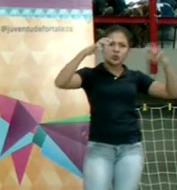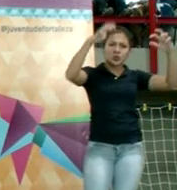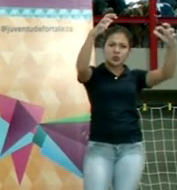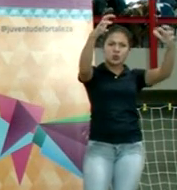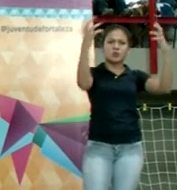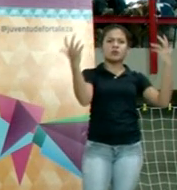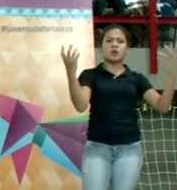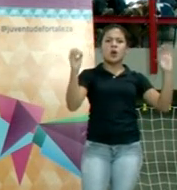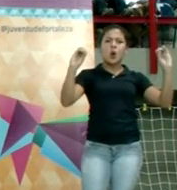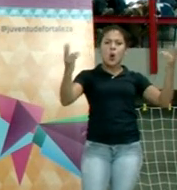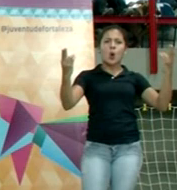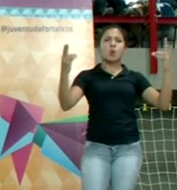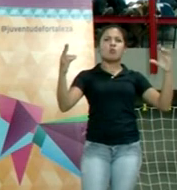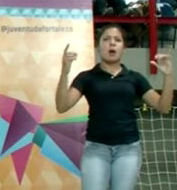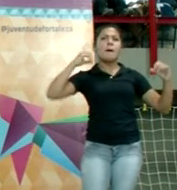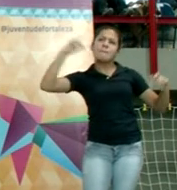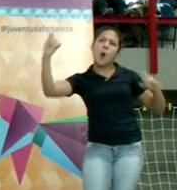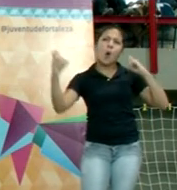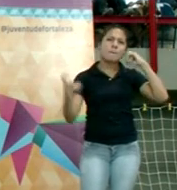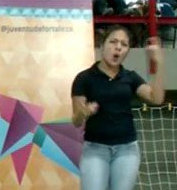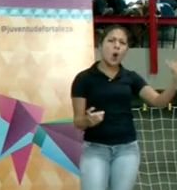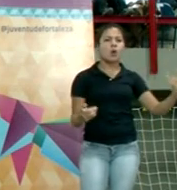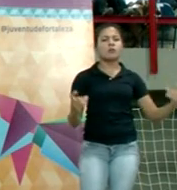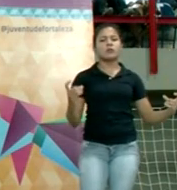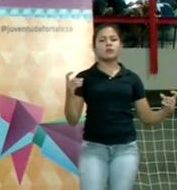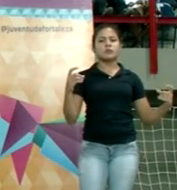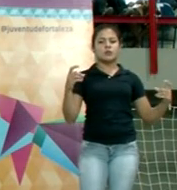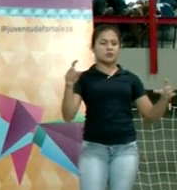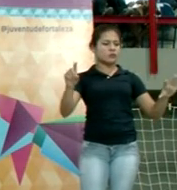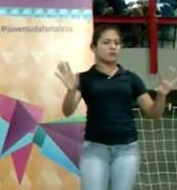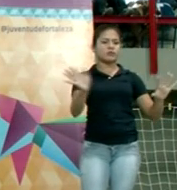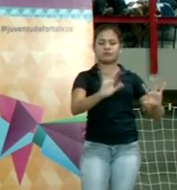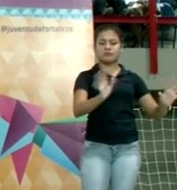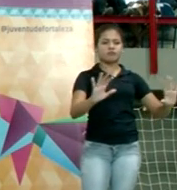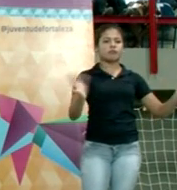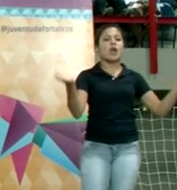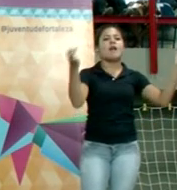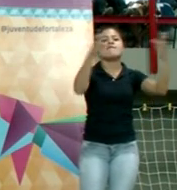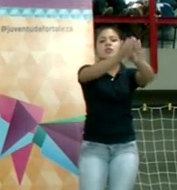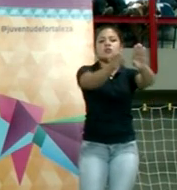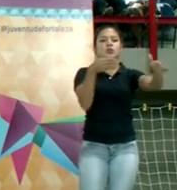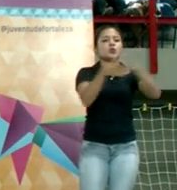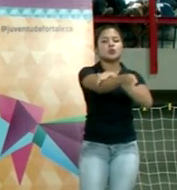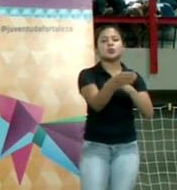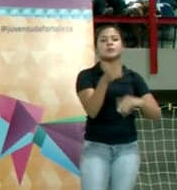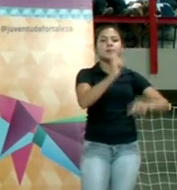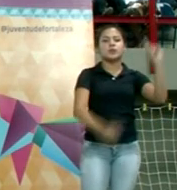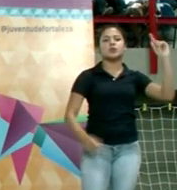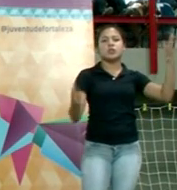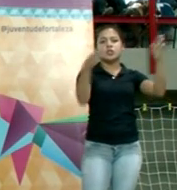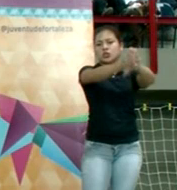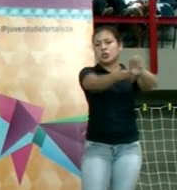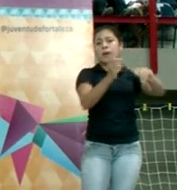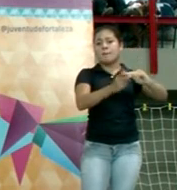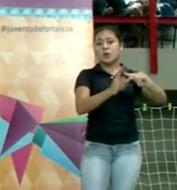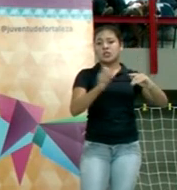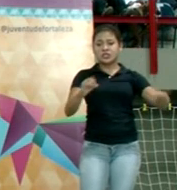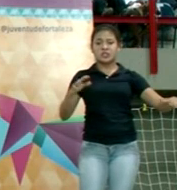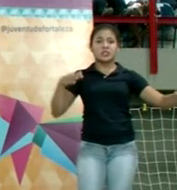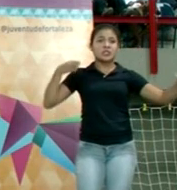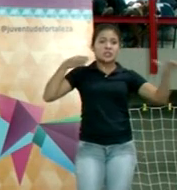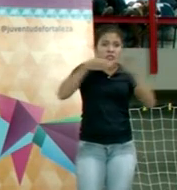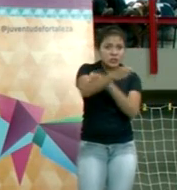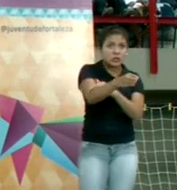também se tiver trovões. Por quê? Aí a pessoa disse com a maior propriedade do mundo, ora, porque se tiver trovões é porque tem